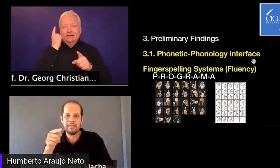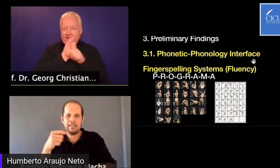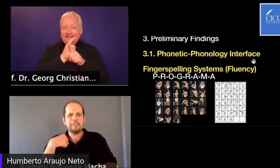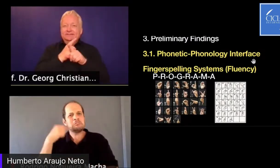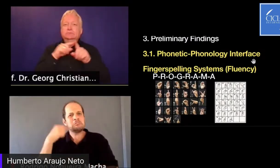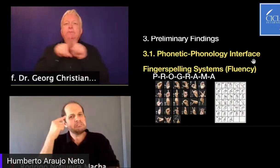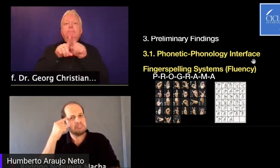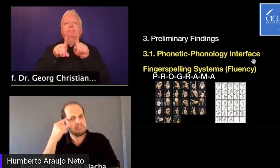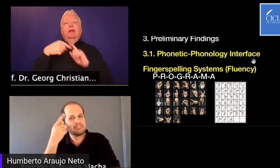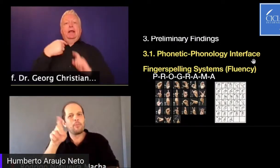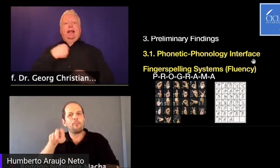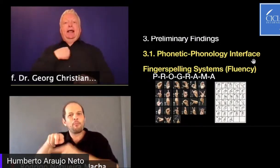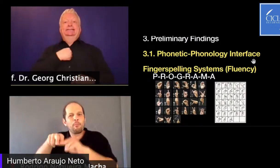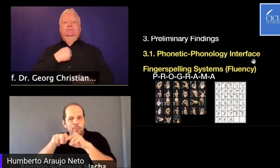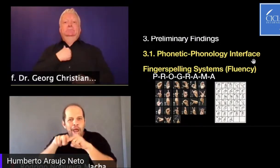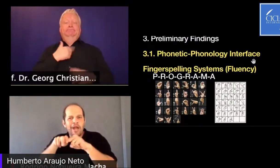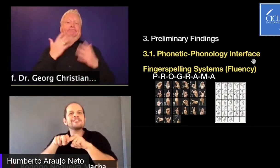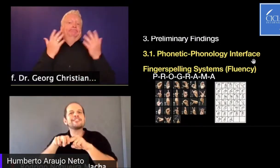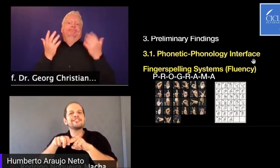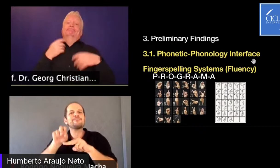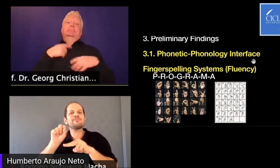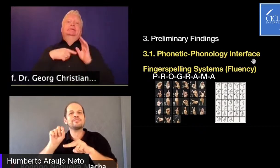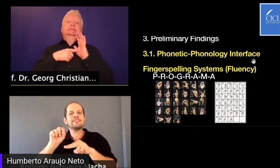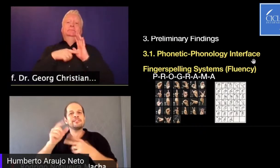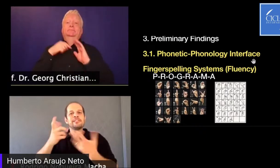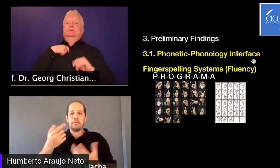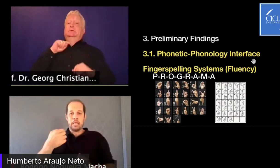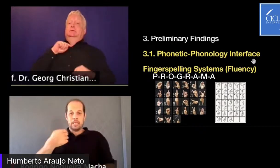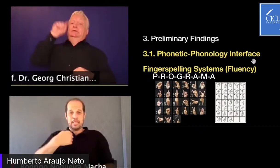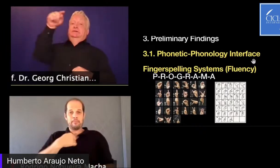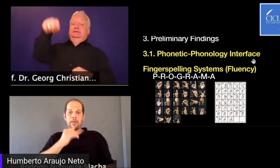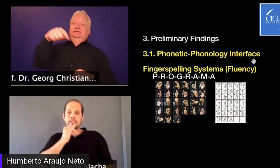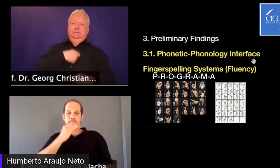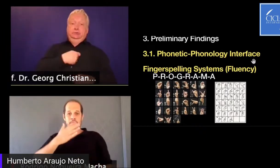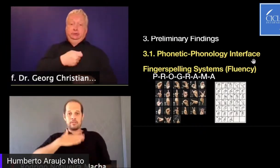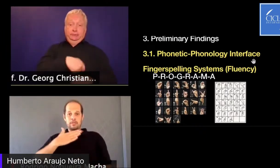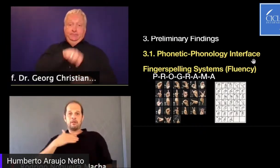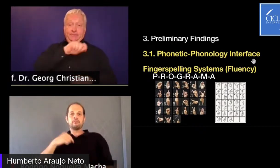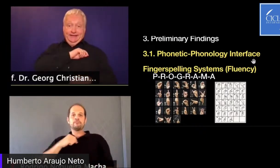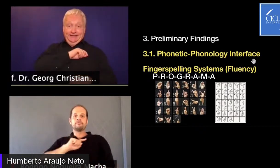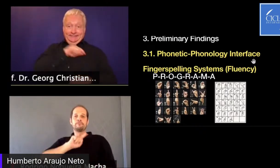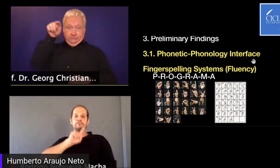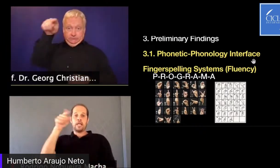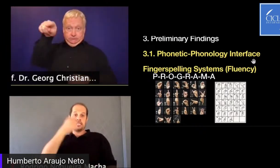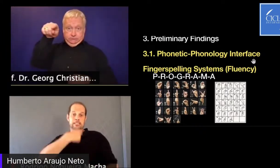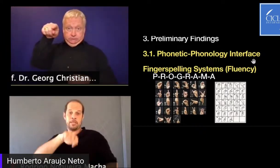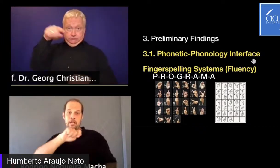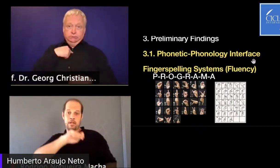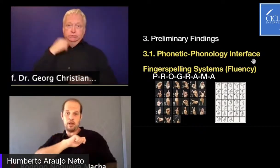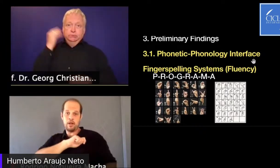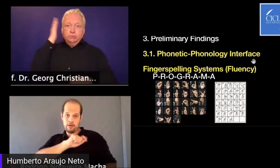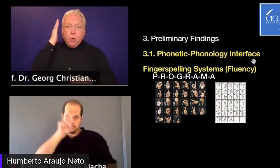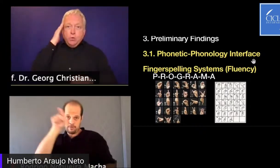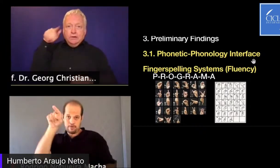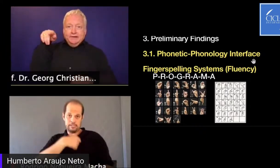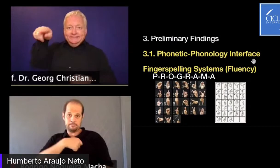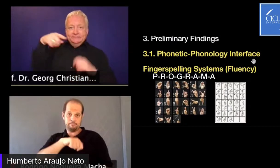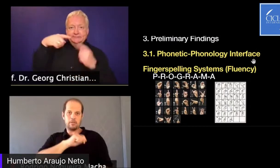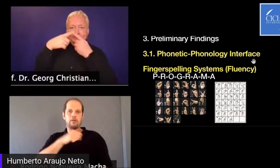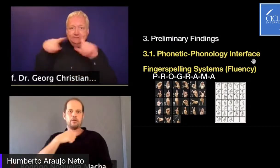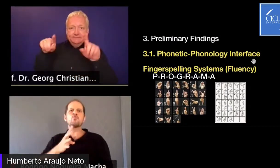soletração de programa, a gente observou essa distinção. Então,